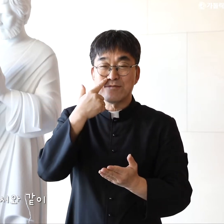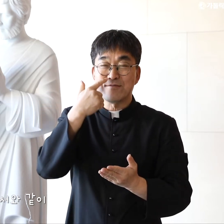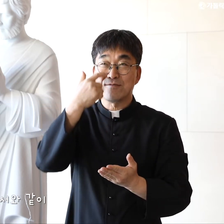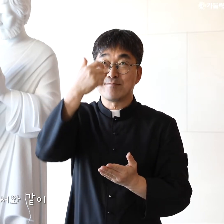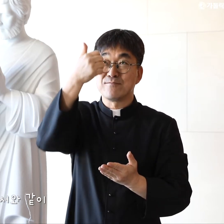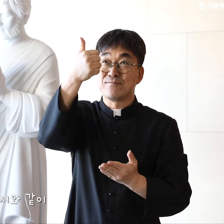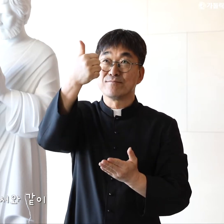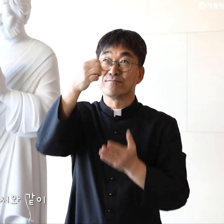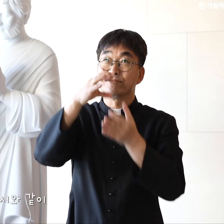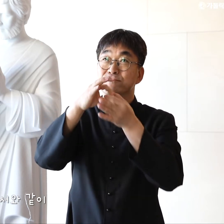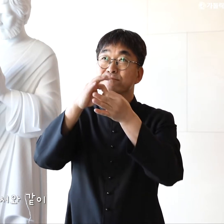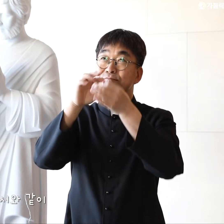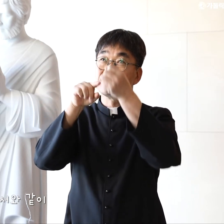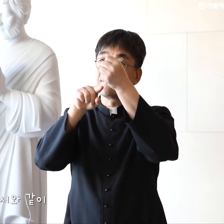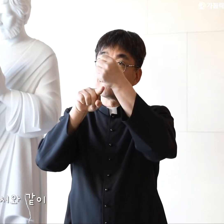아버지의 뜻이